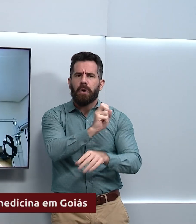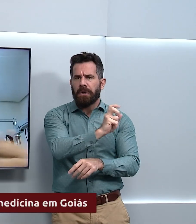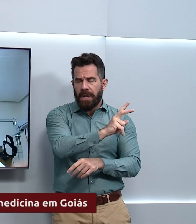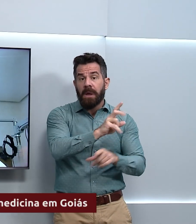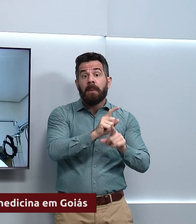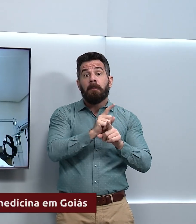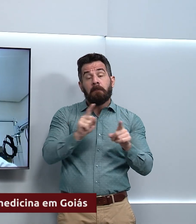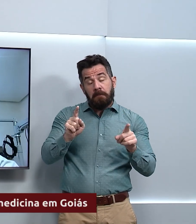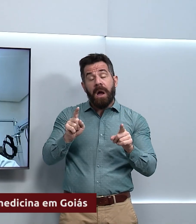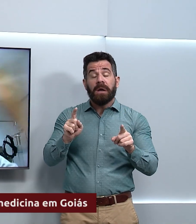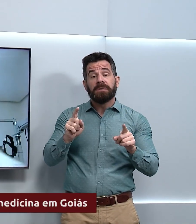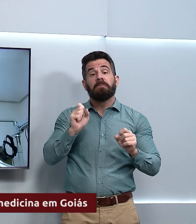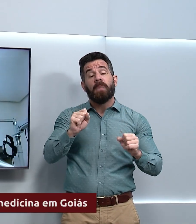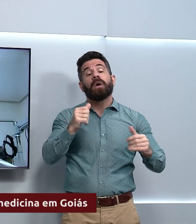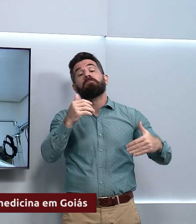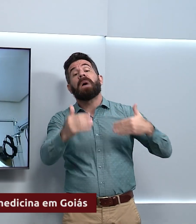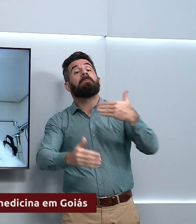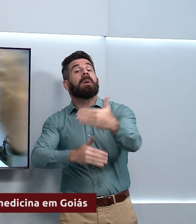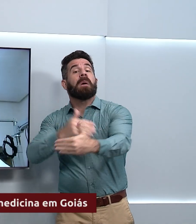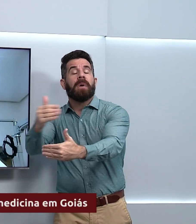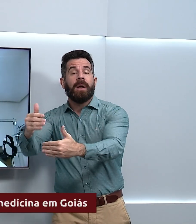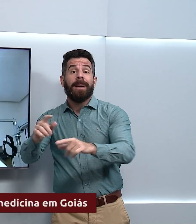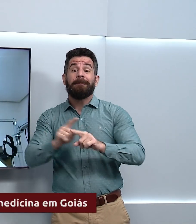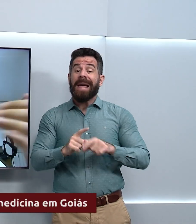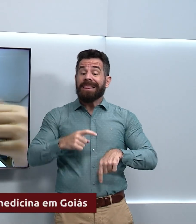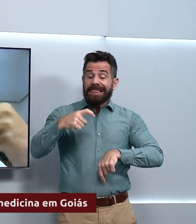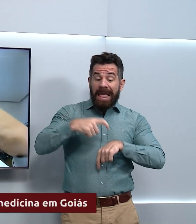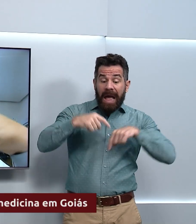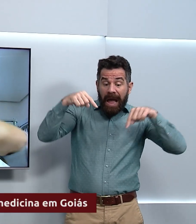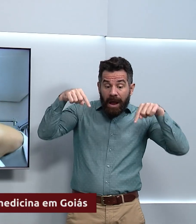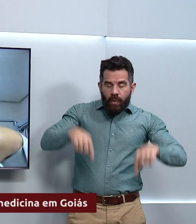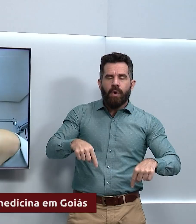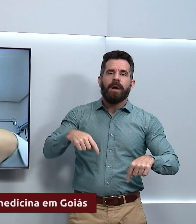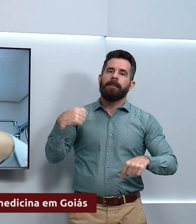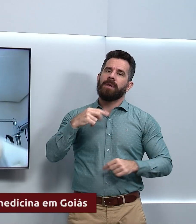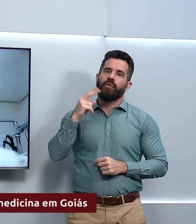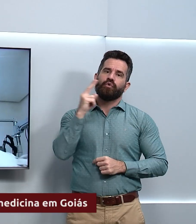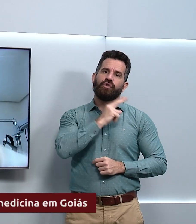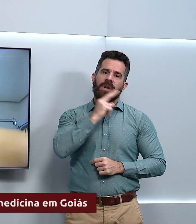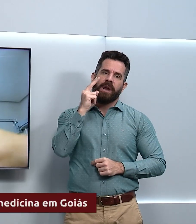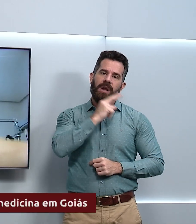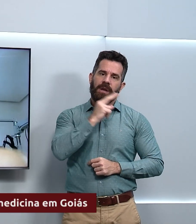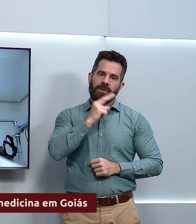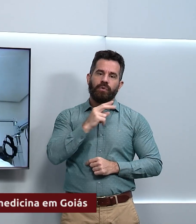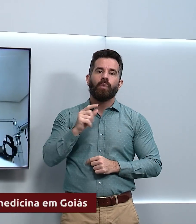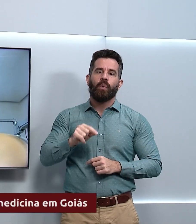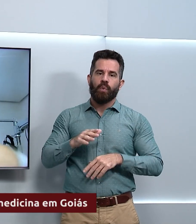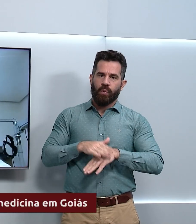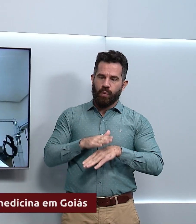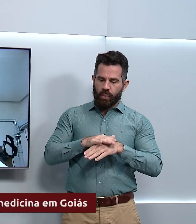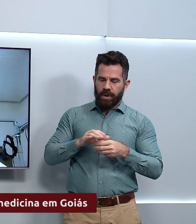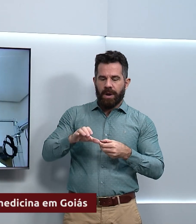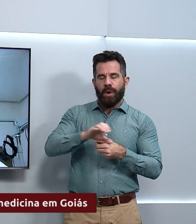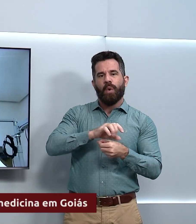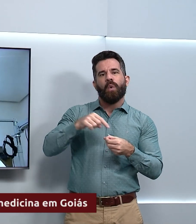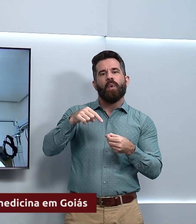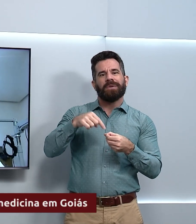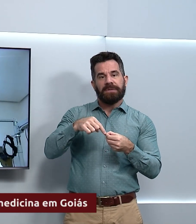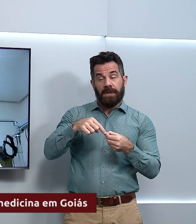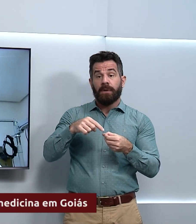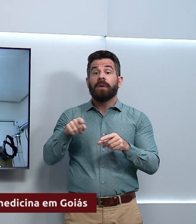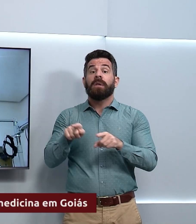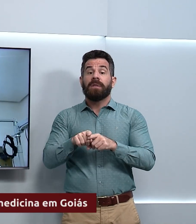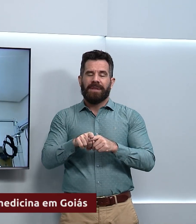podem acontecer no decorrer ainda, né? Mas, de imediato, precisa ficar na mão do Conselho, o Conselho Federal de Medicina, como os